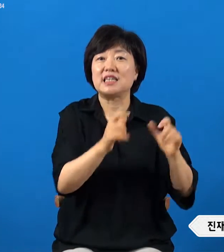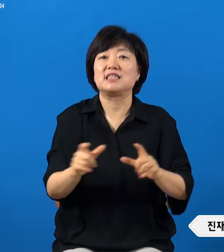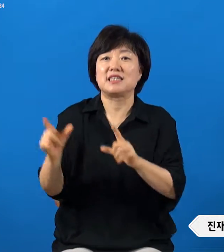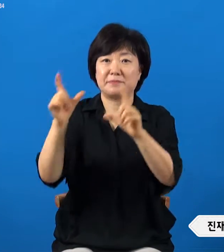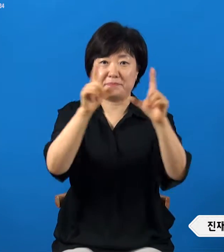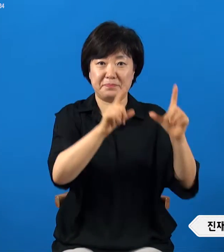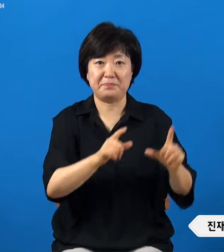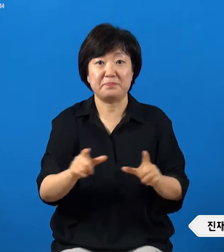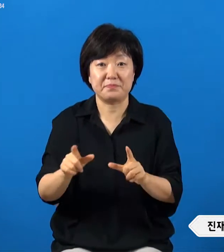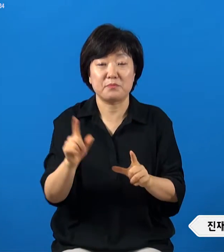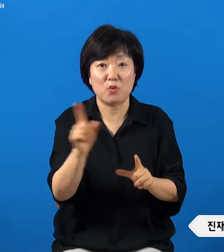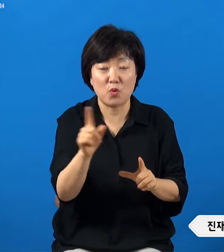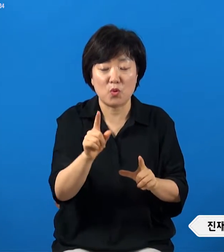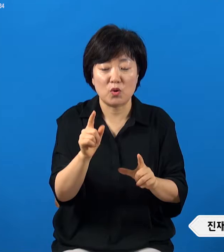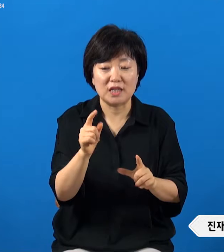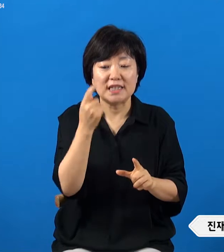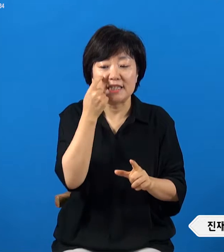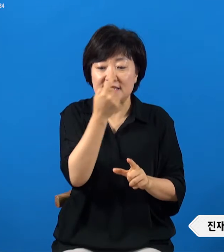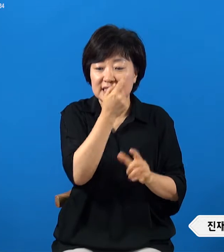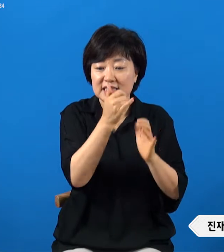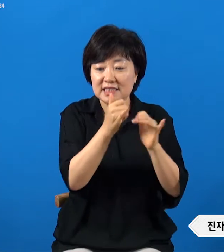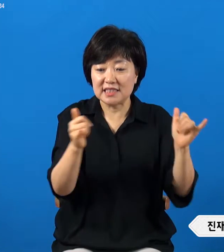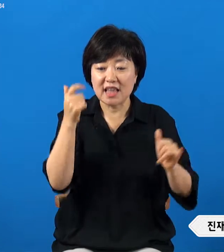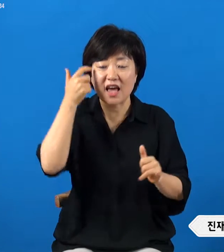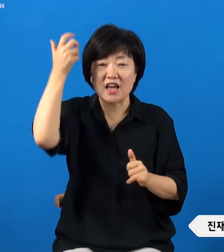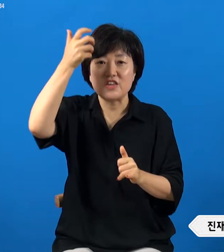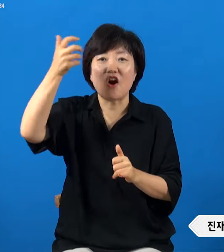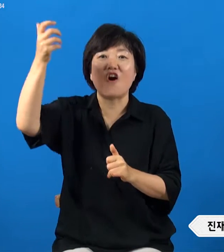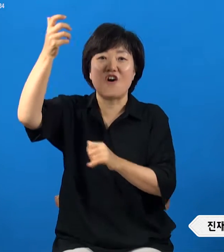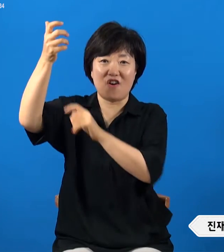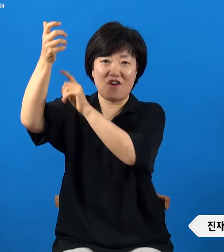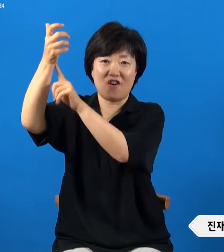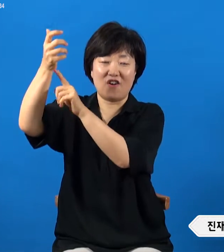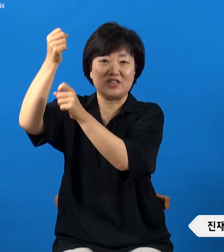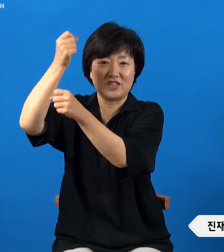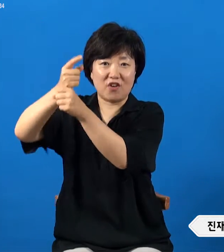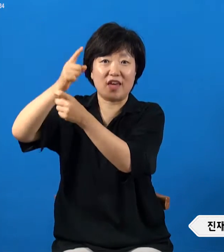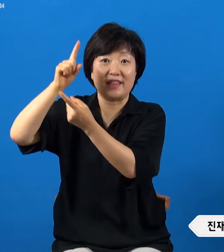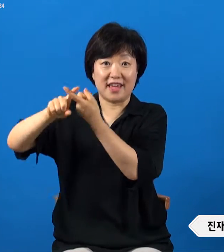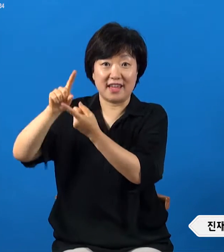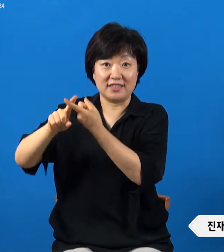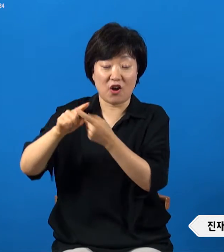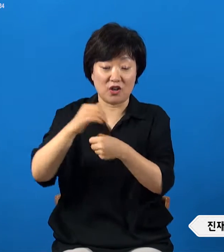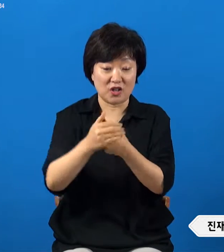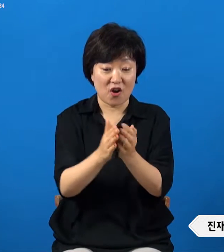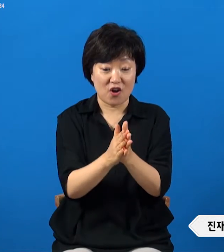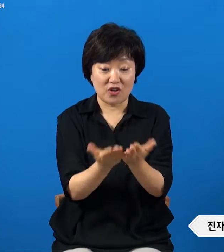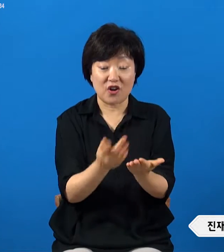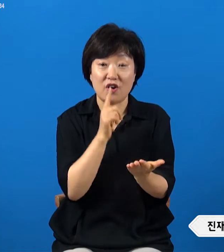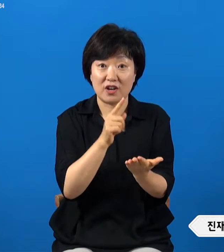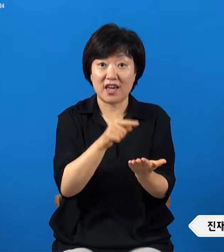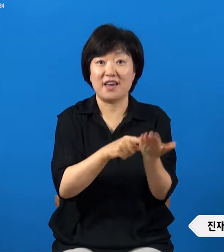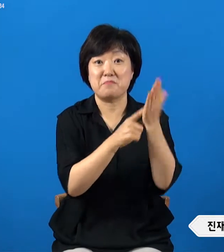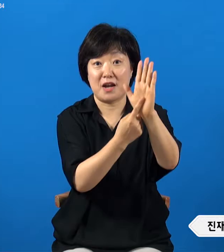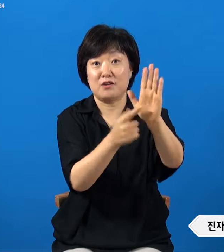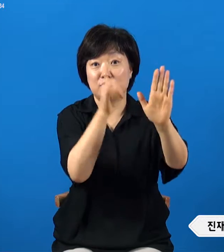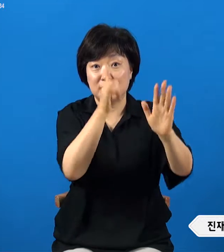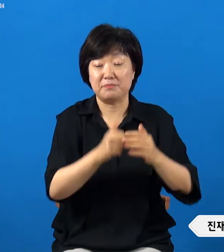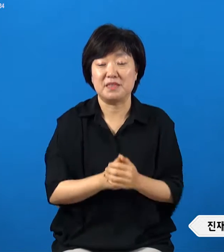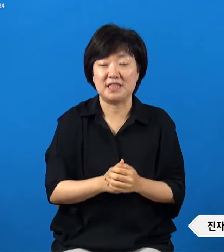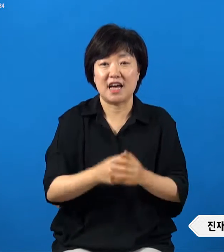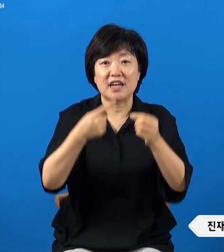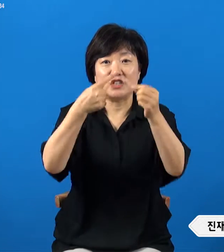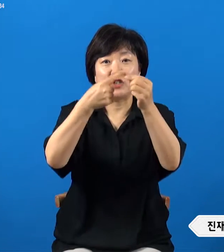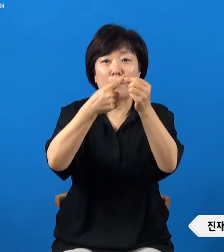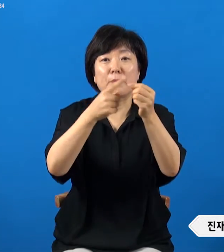무엇입니까? 증인의 영성의 이야기를 성경은 우리에게 말씀하고 계십니다. 첫째로 증인의